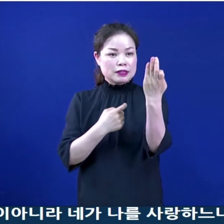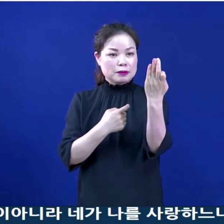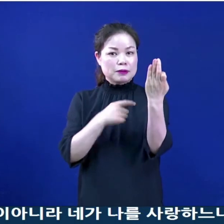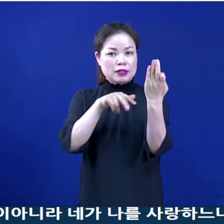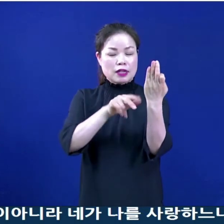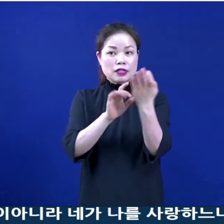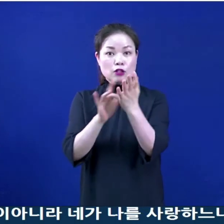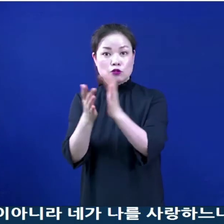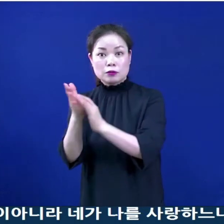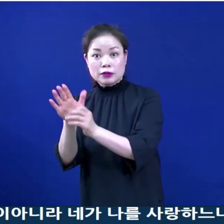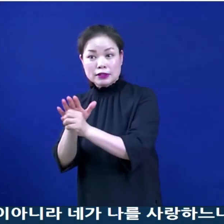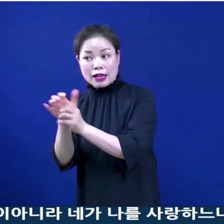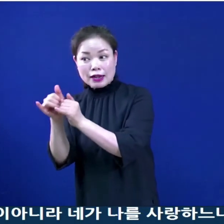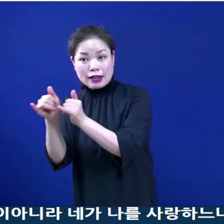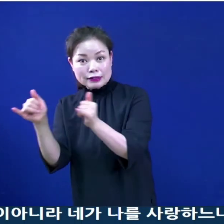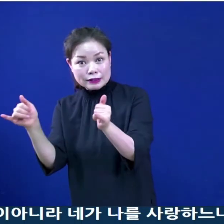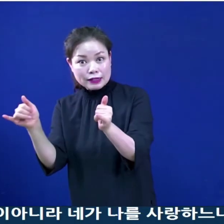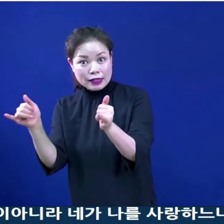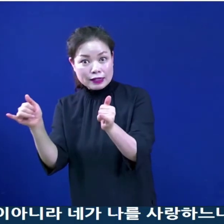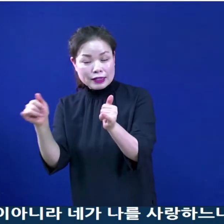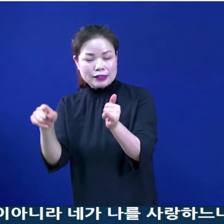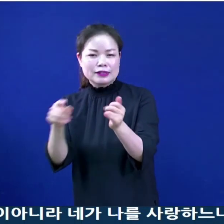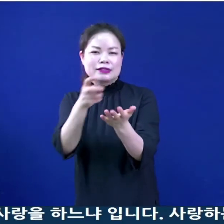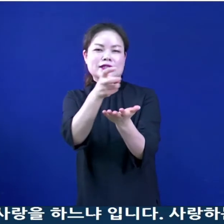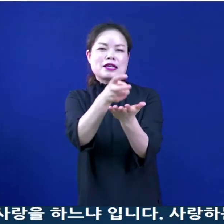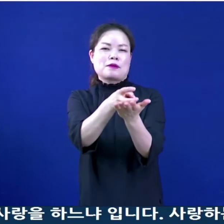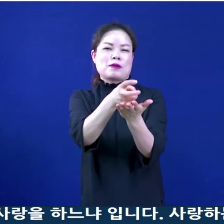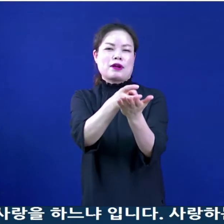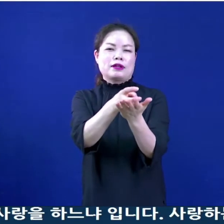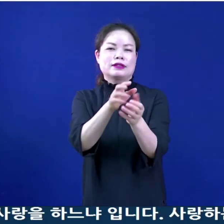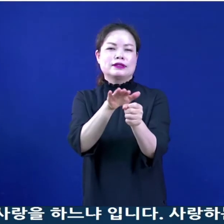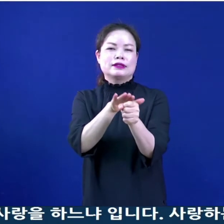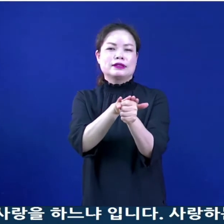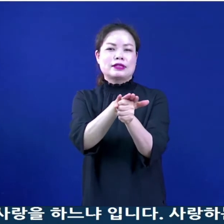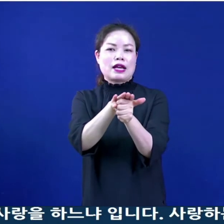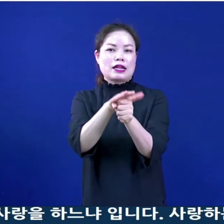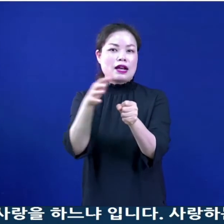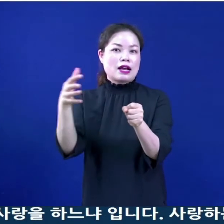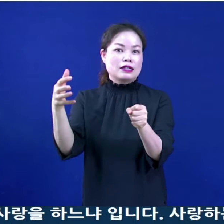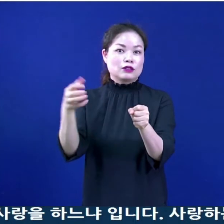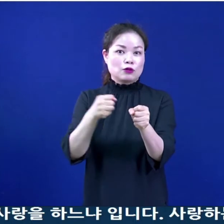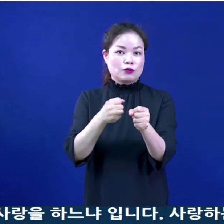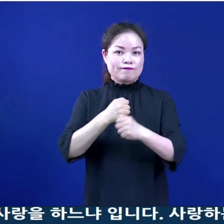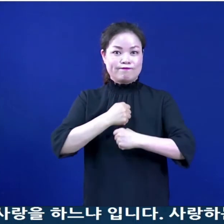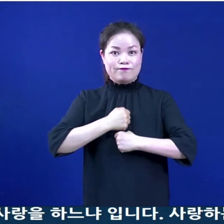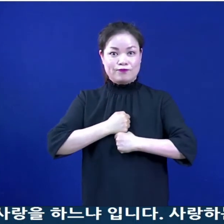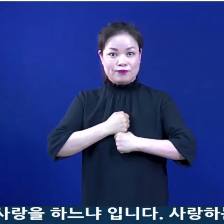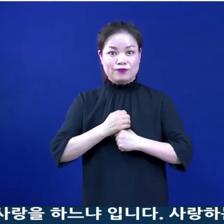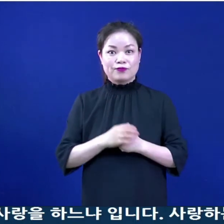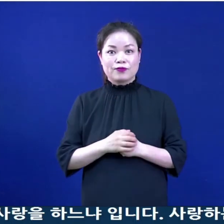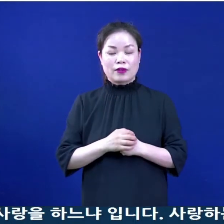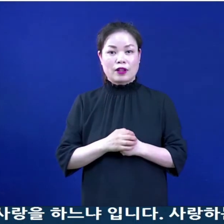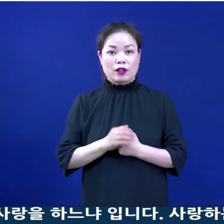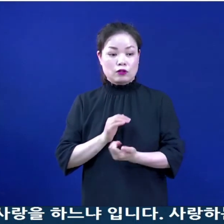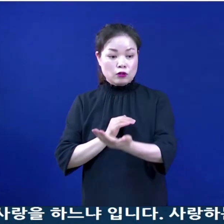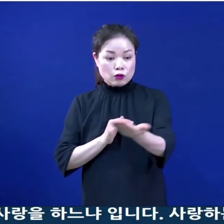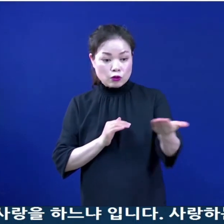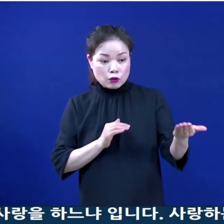정말 예수님을 사랑하는 자는 그의 계명을 사랑으로 지키는 겁니다.